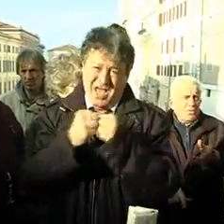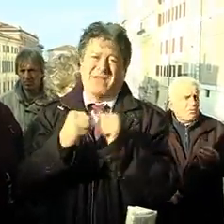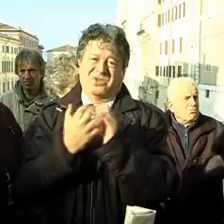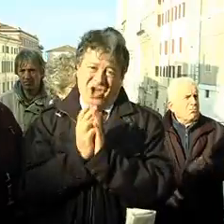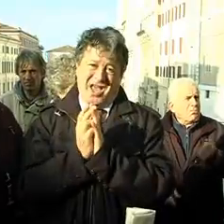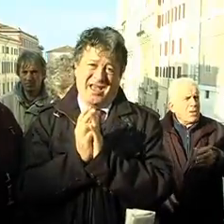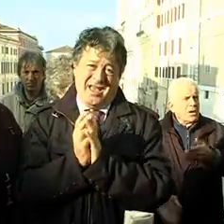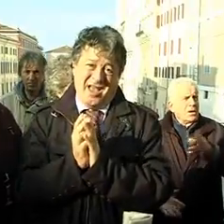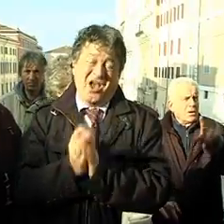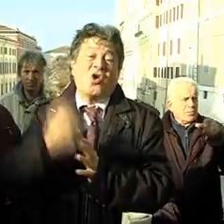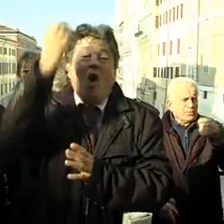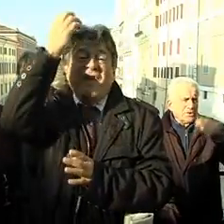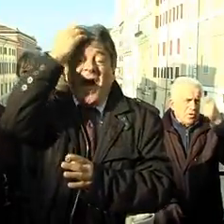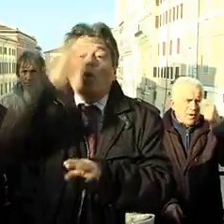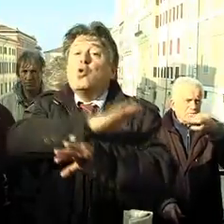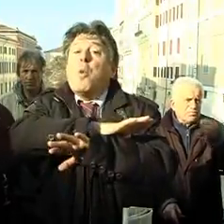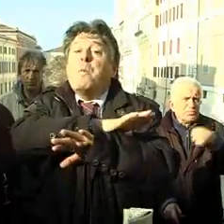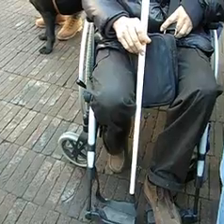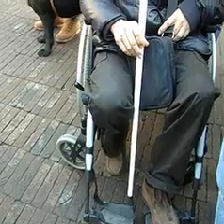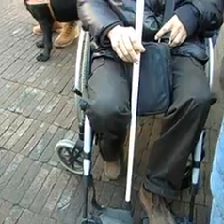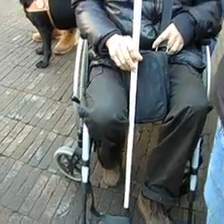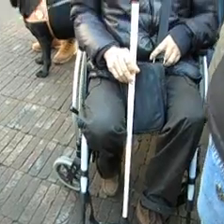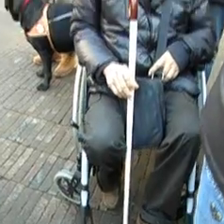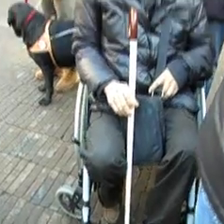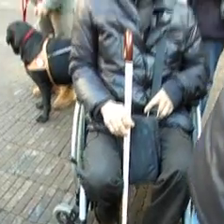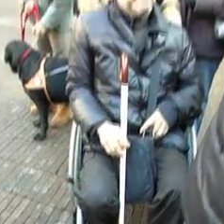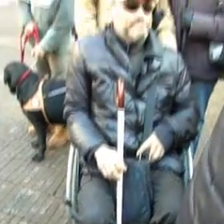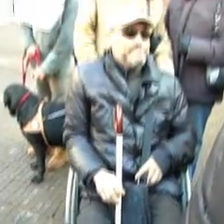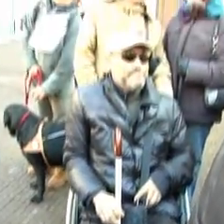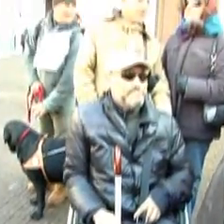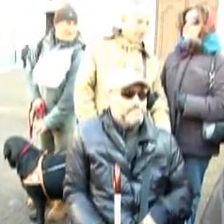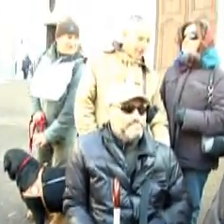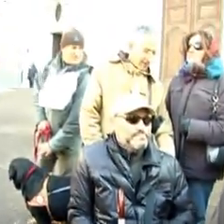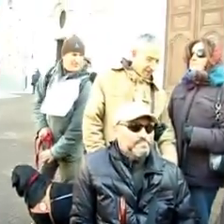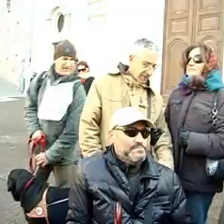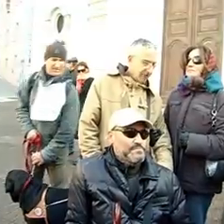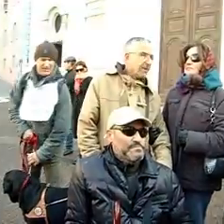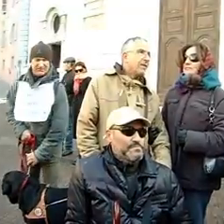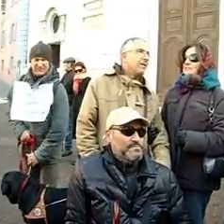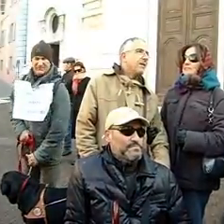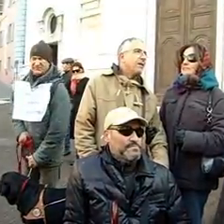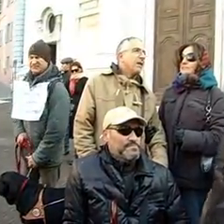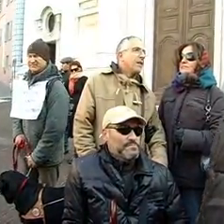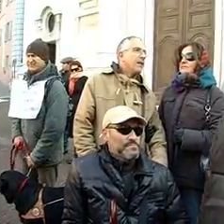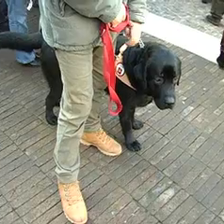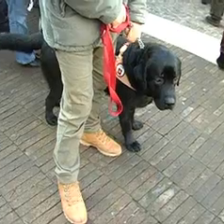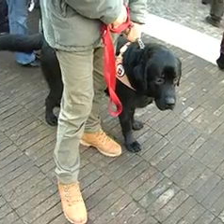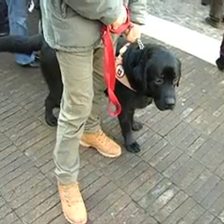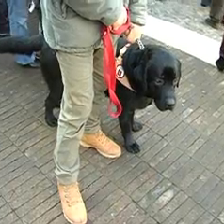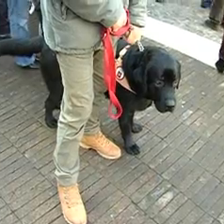esempio, hanno bisogno di una persona che li accompagna. Il governo a questa cosa non ci pensa. Noi delle Marche, noi sordi delle Marche, come molti